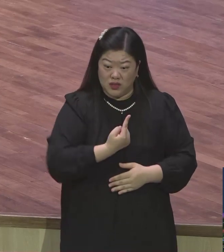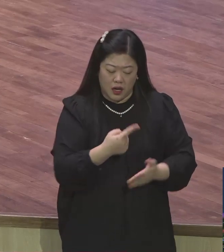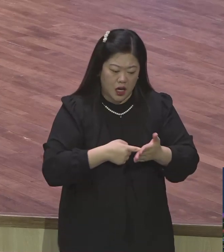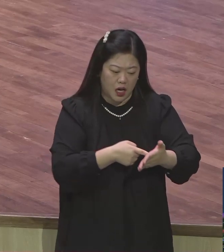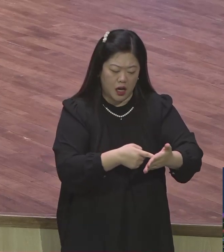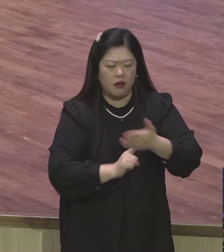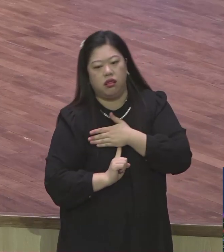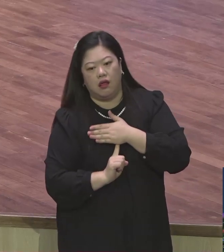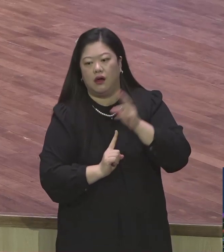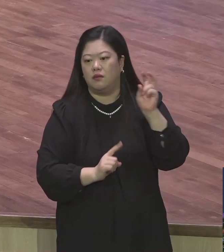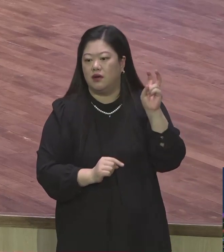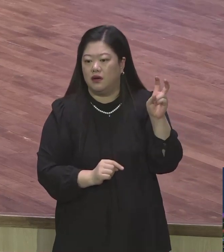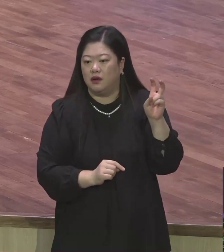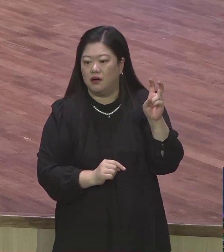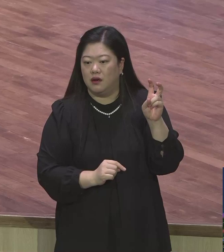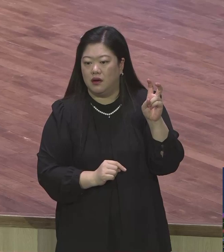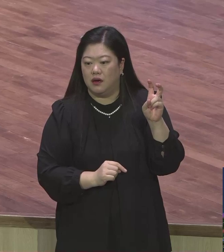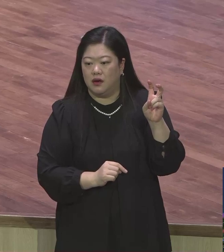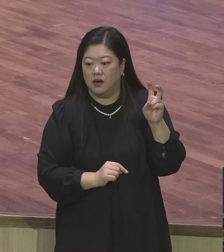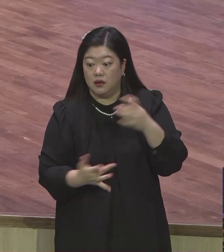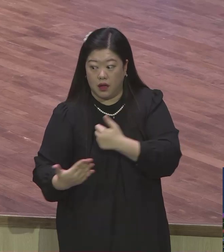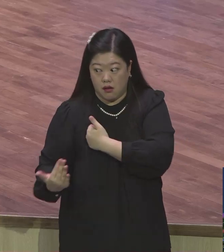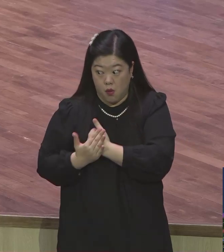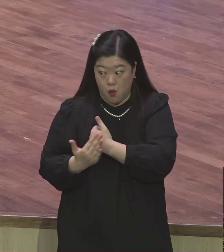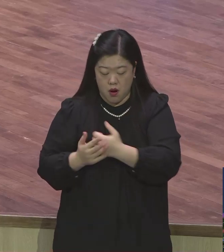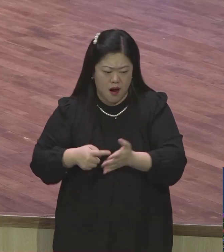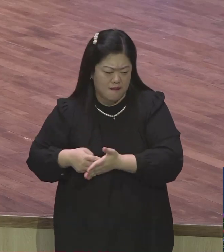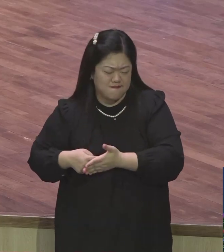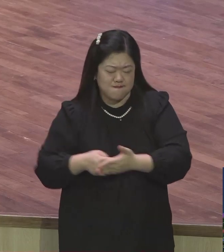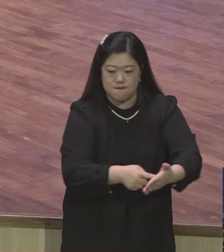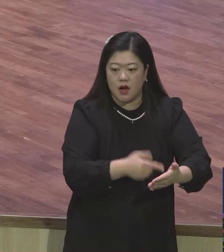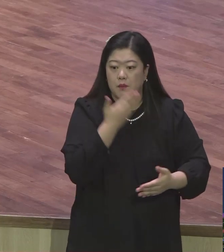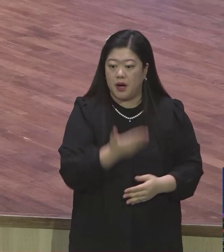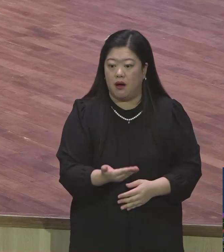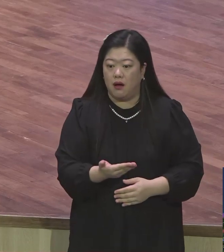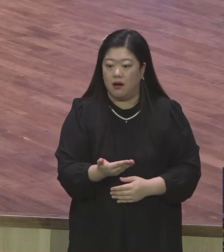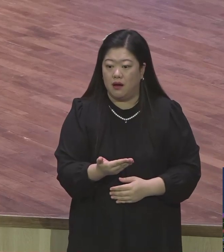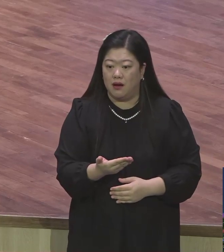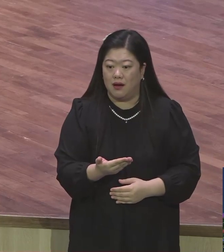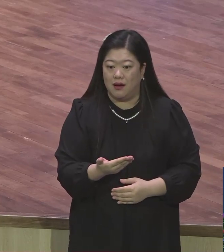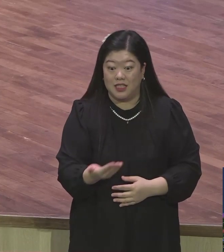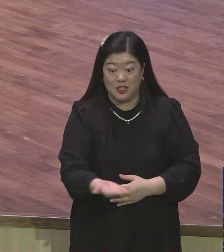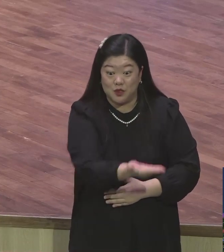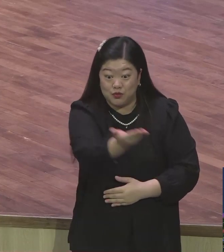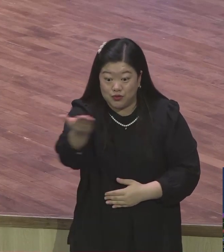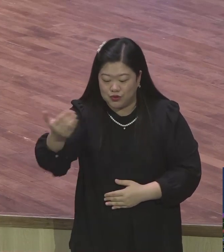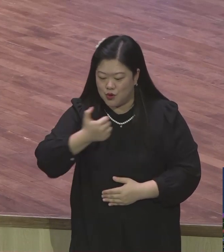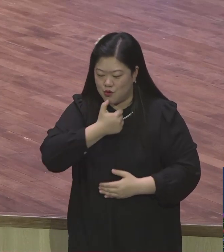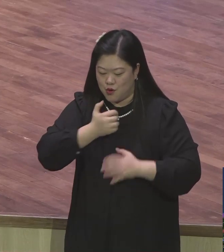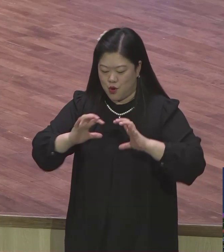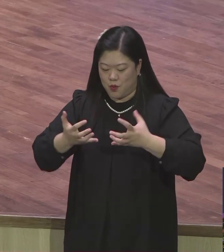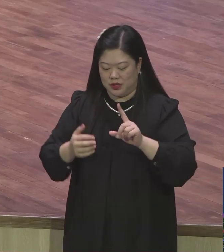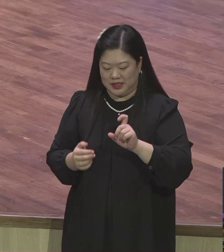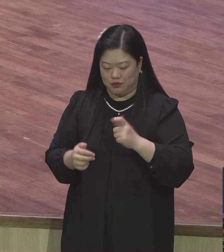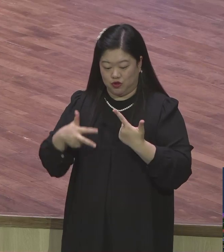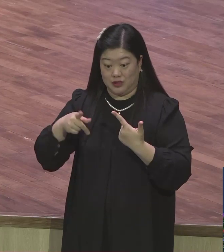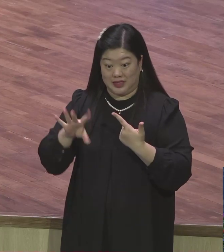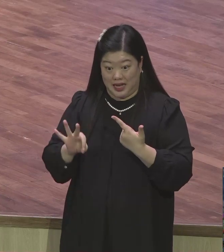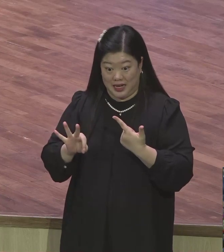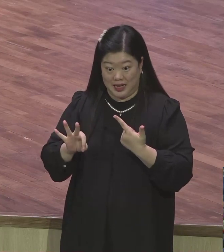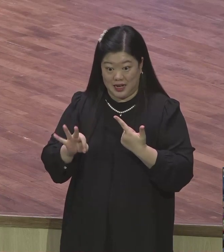있었기 때문에. 저는 우리 영계 전 성도가 다 로마서 16장의